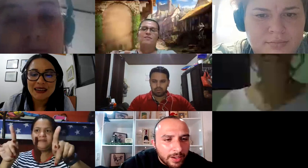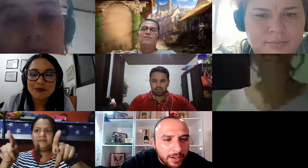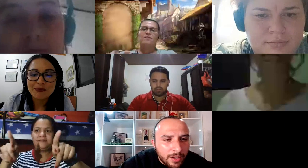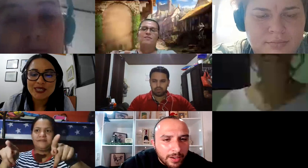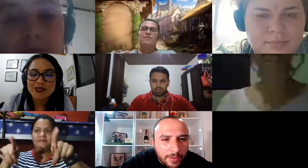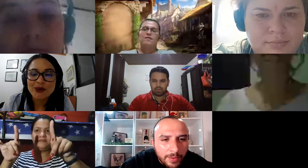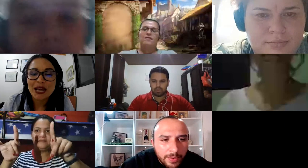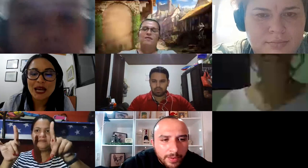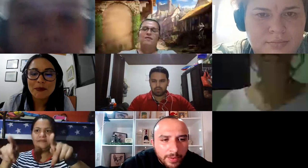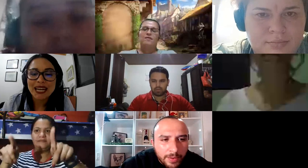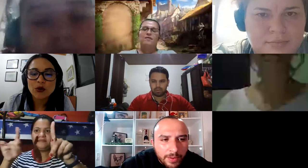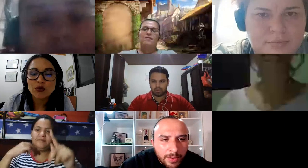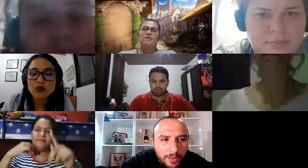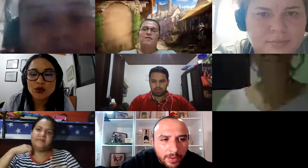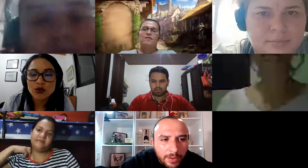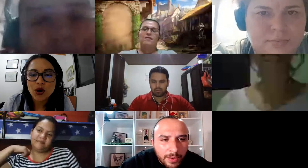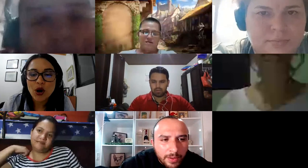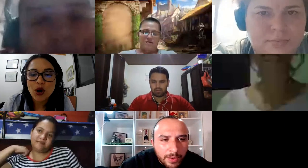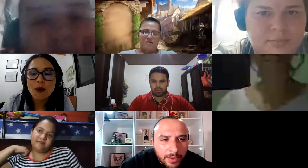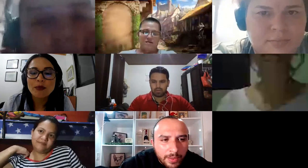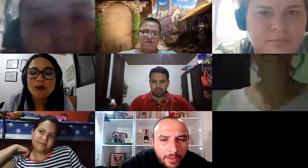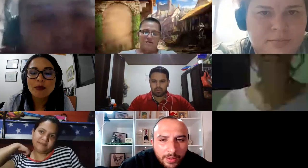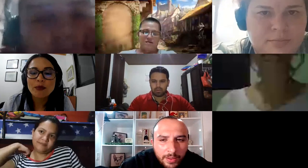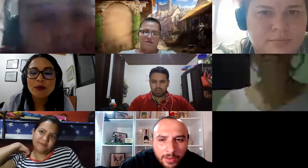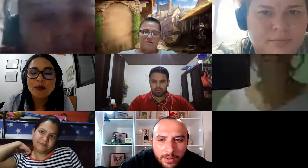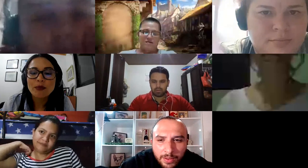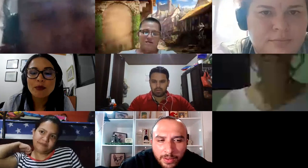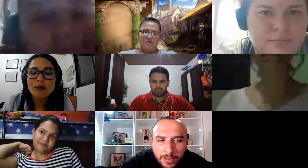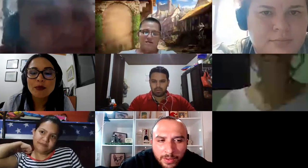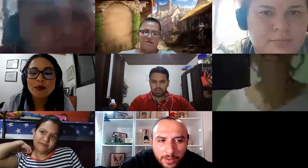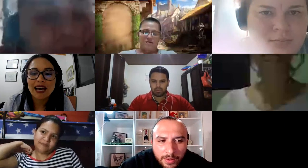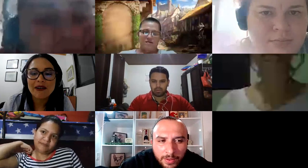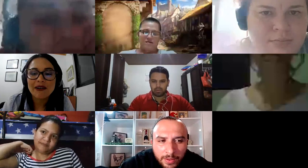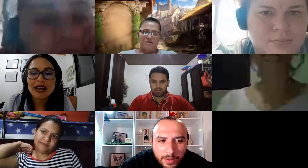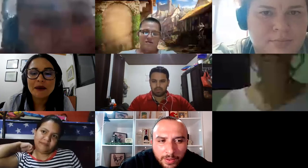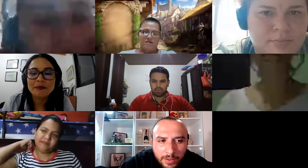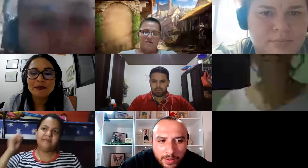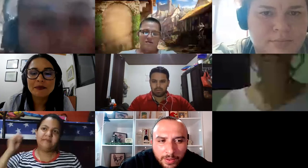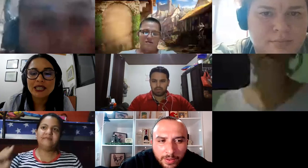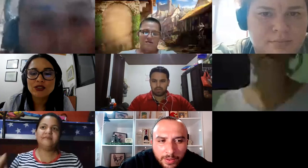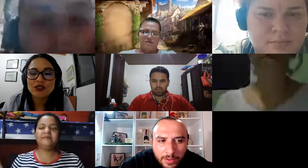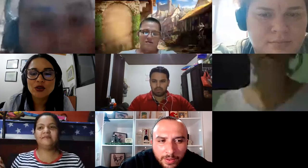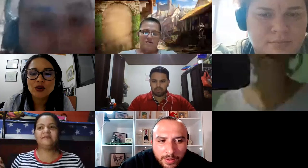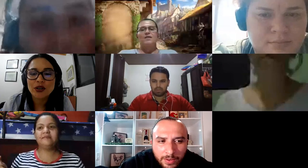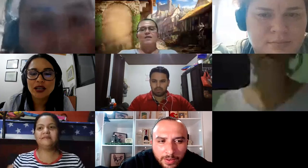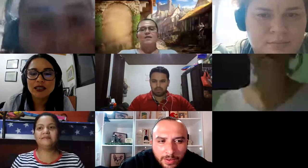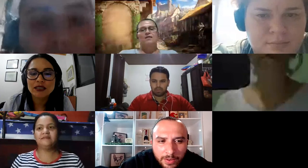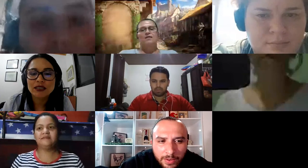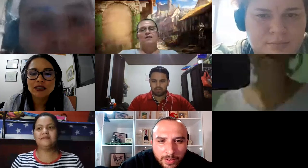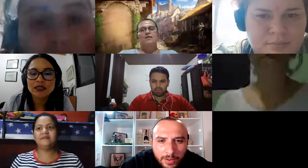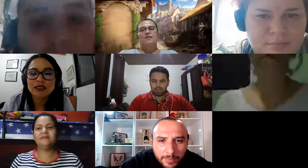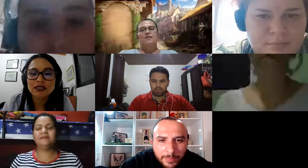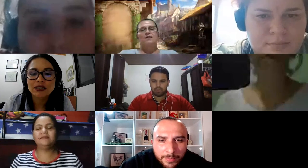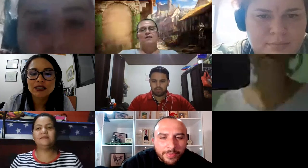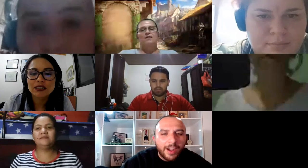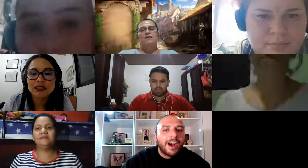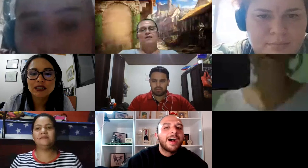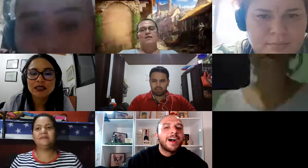La persona preguntó por la palabra persona.